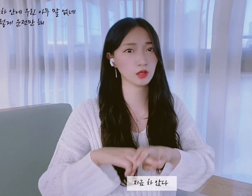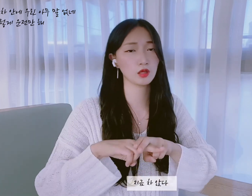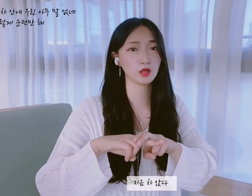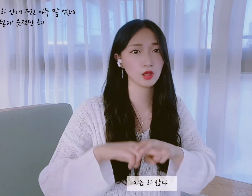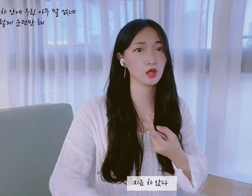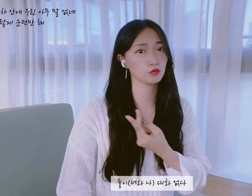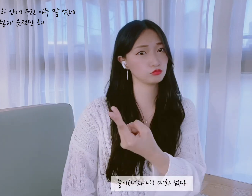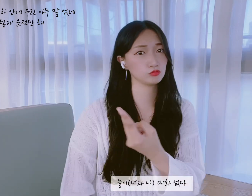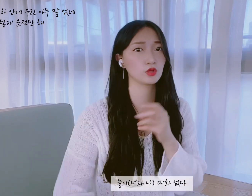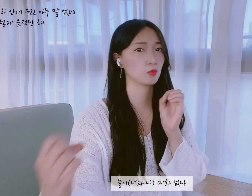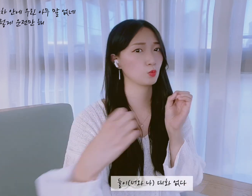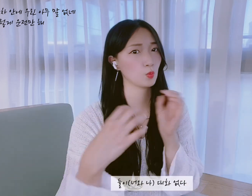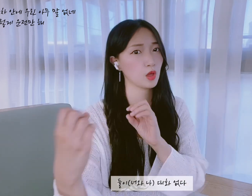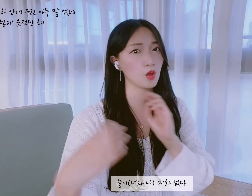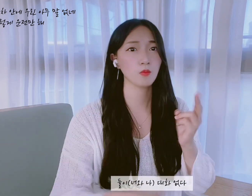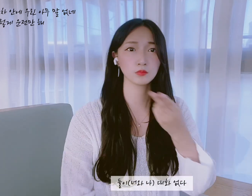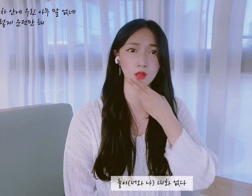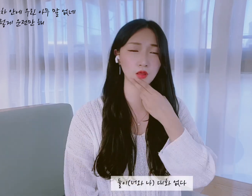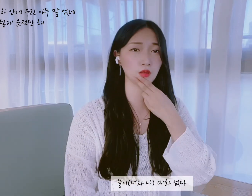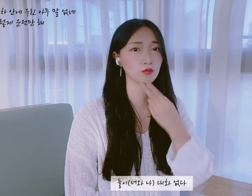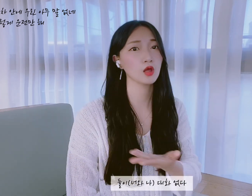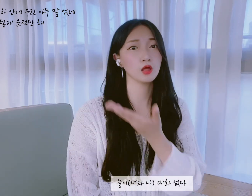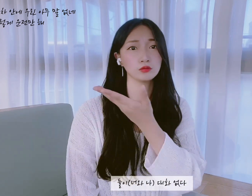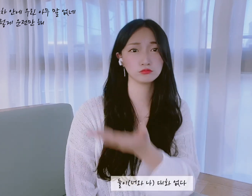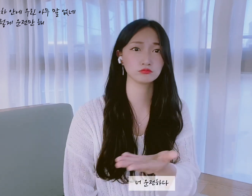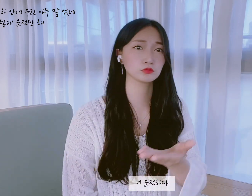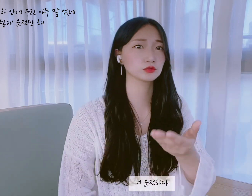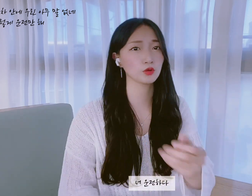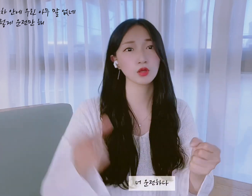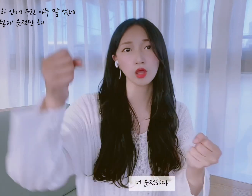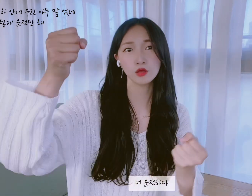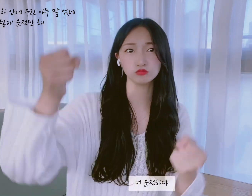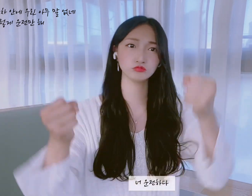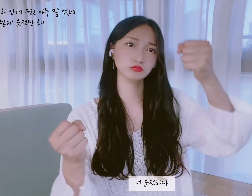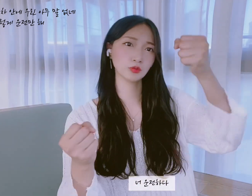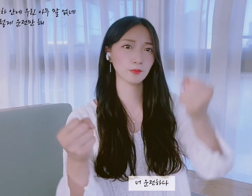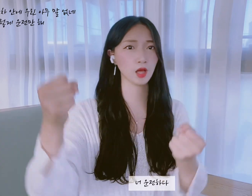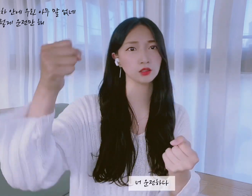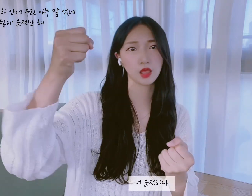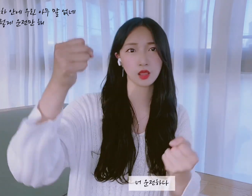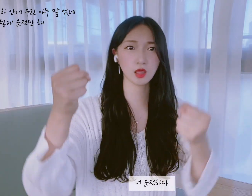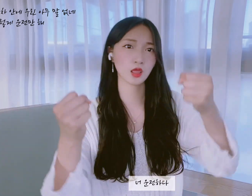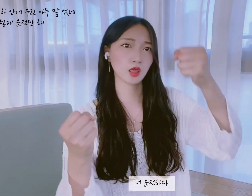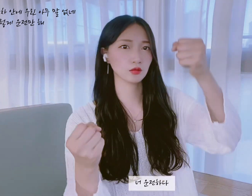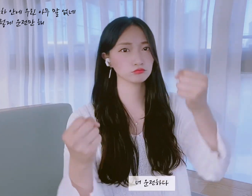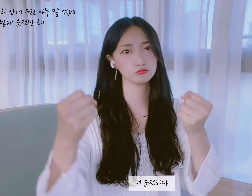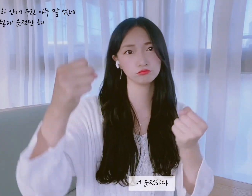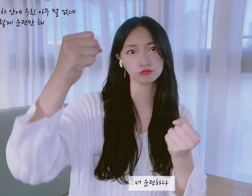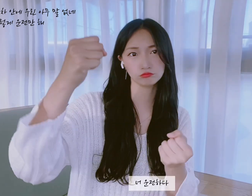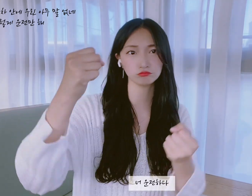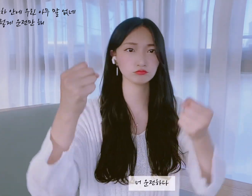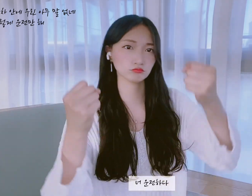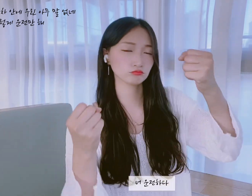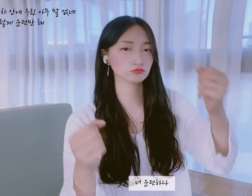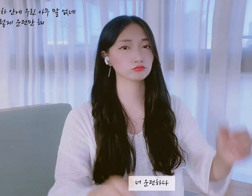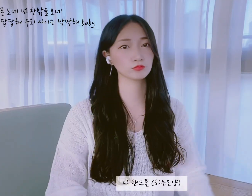우린 아무 말 없네 너는 그렇게 운전만해 난